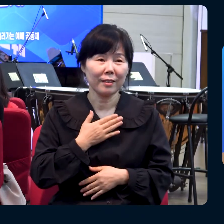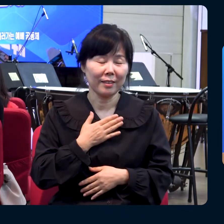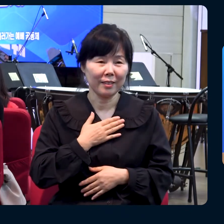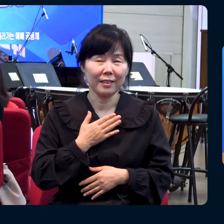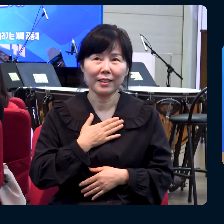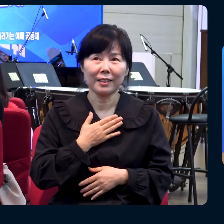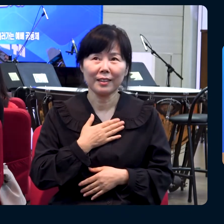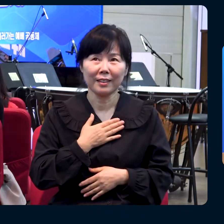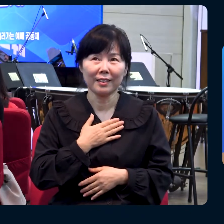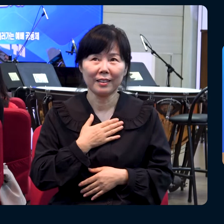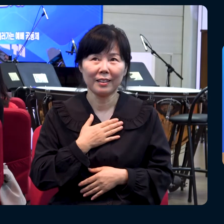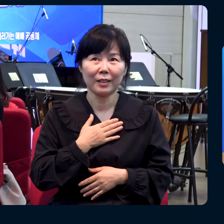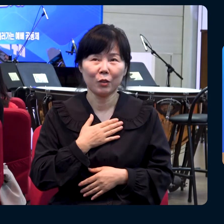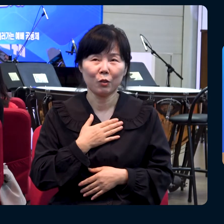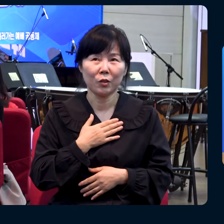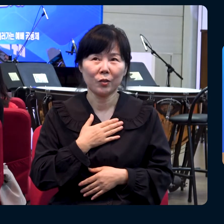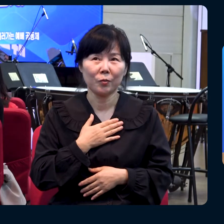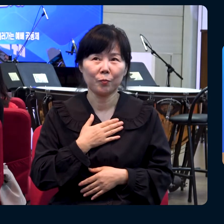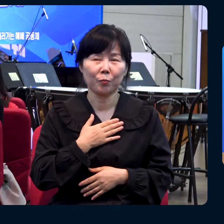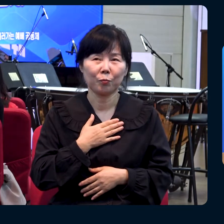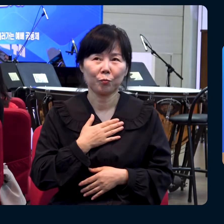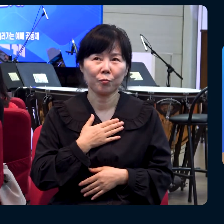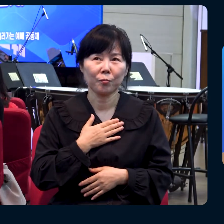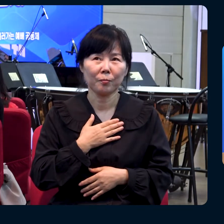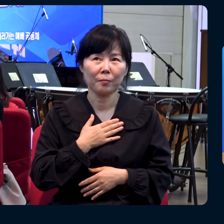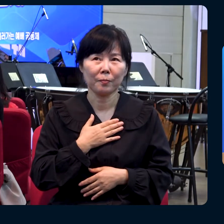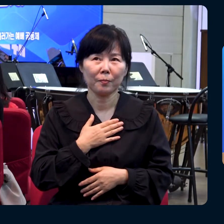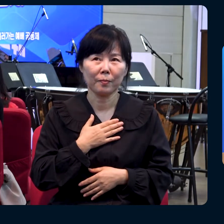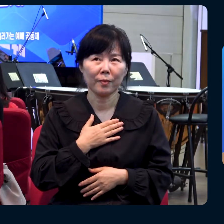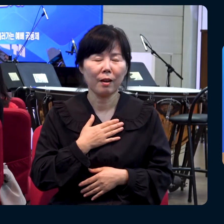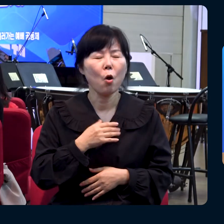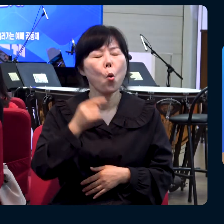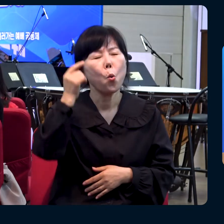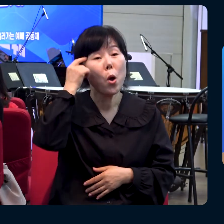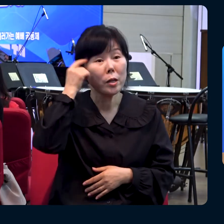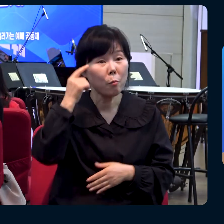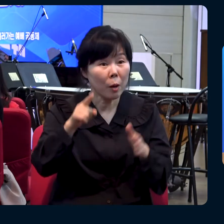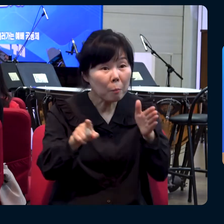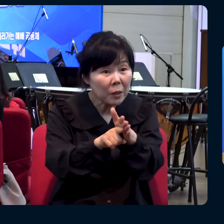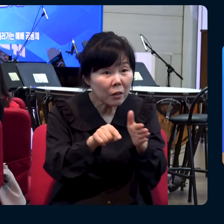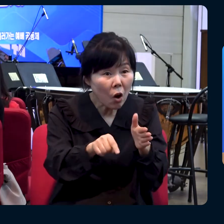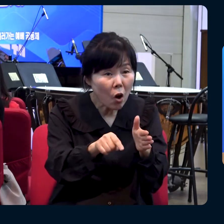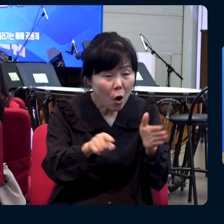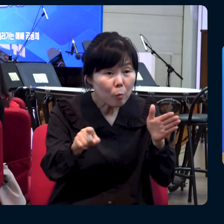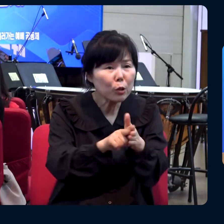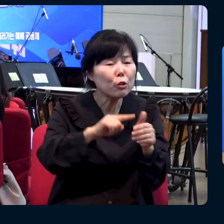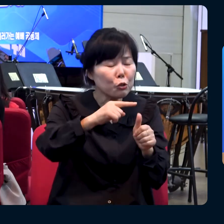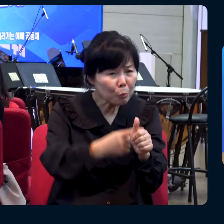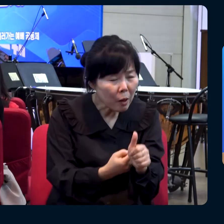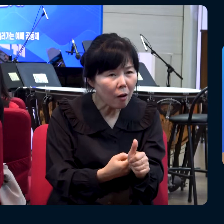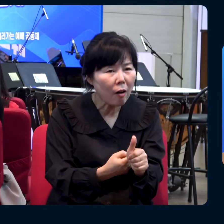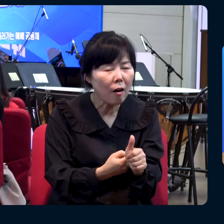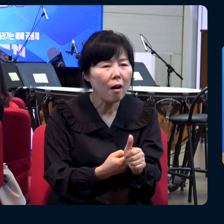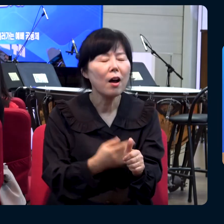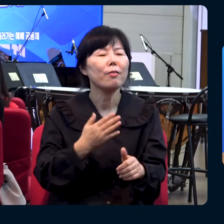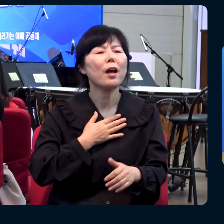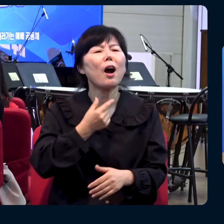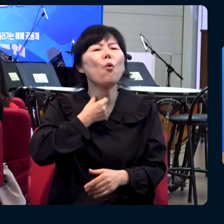제일 예쁜 여자. 왜 그렇게 여기냐면 믿음은 바라는 것들이 씻습니다.